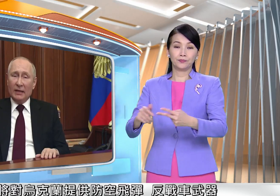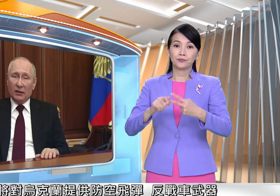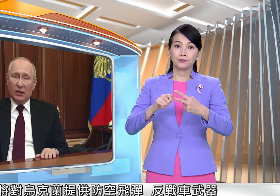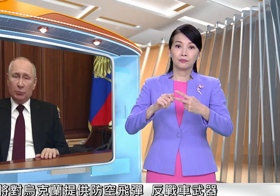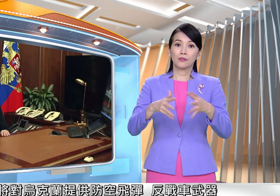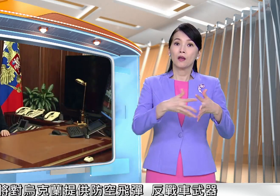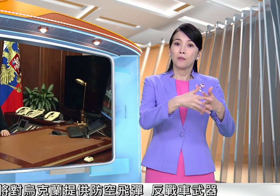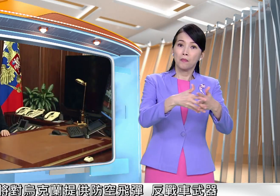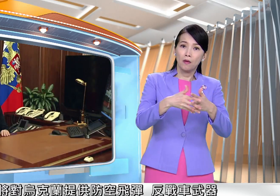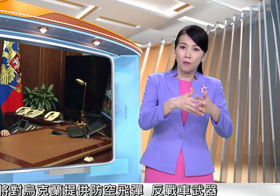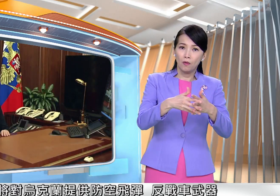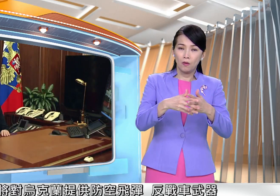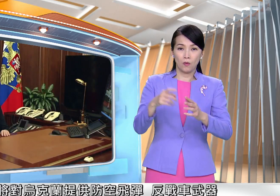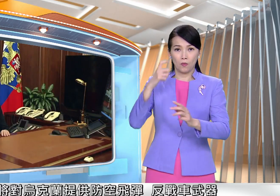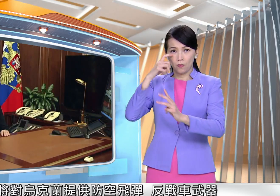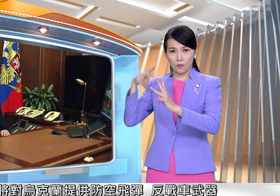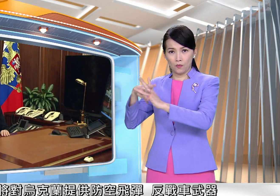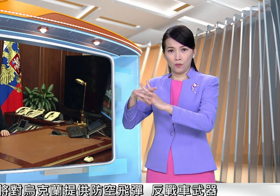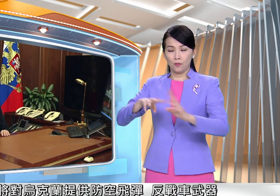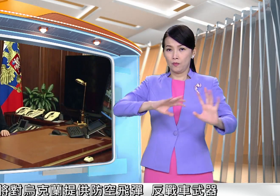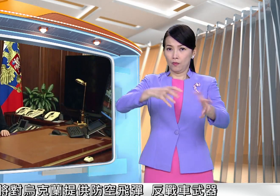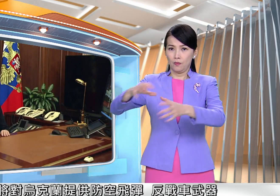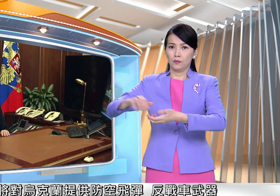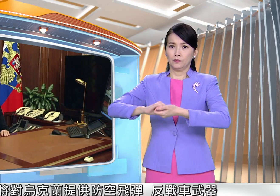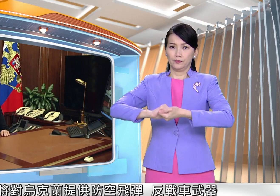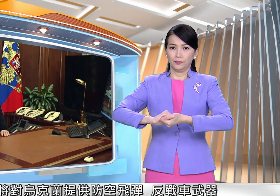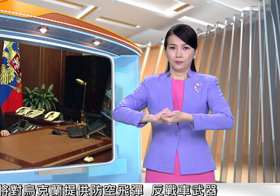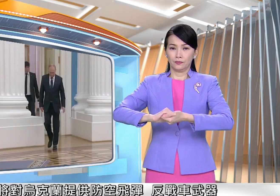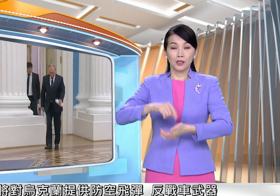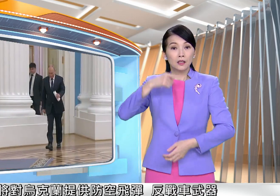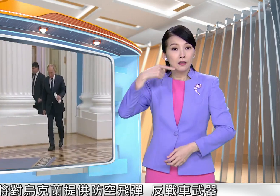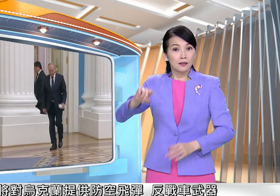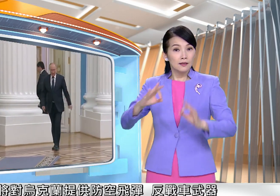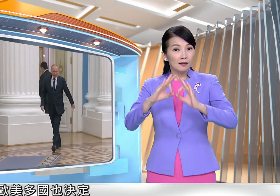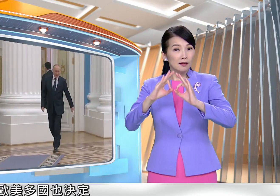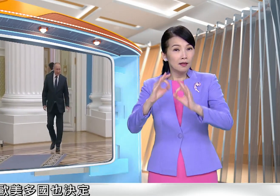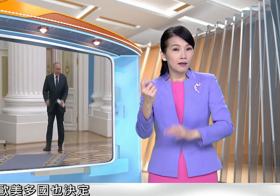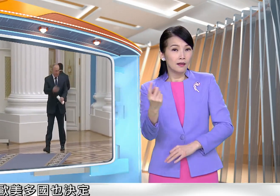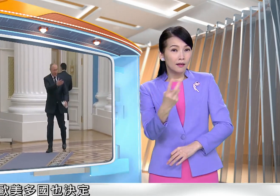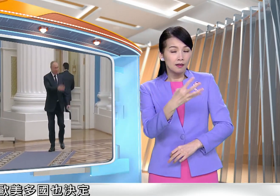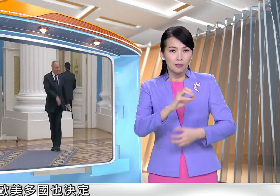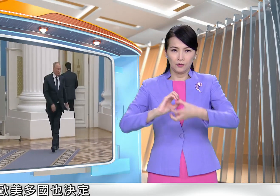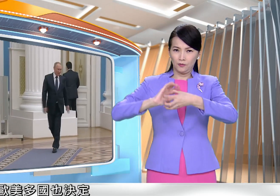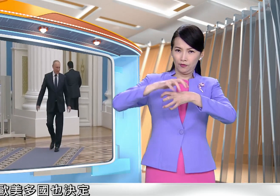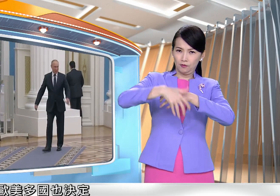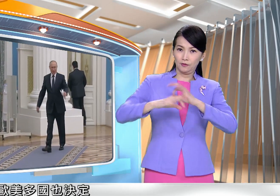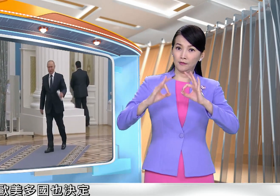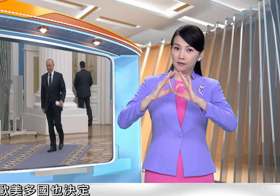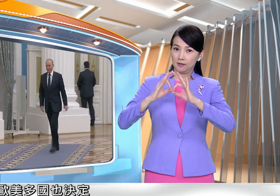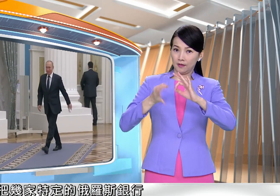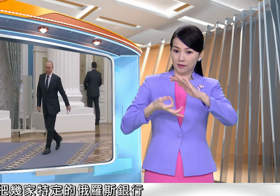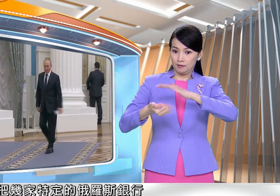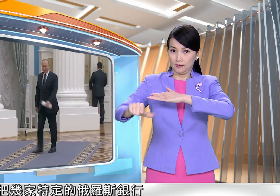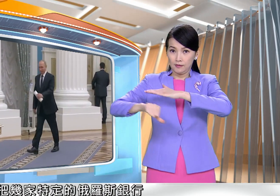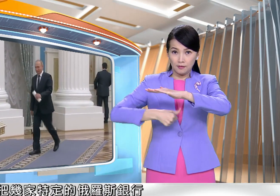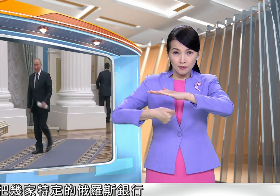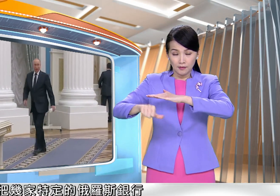提供防空飞弹、反战车武器。欧美多国也决定把几家特定的俄罗斯银